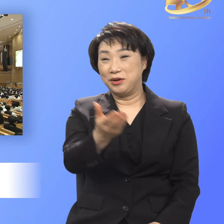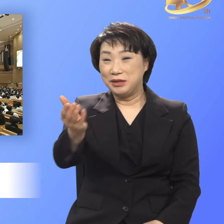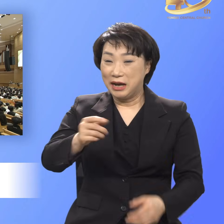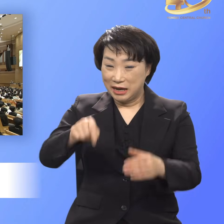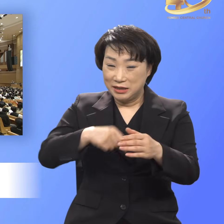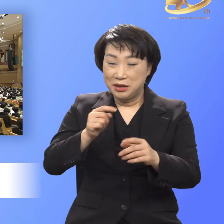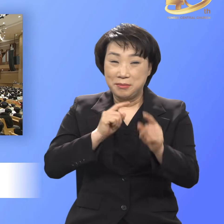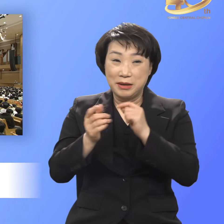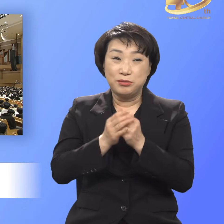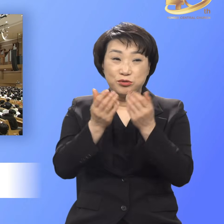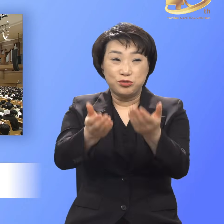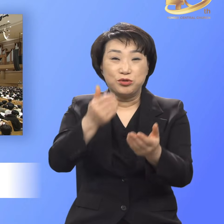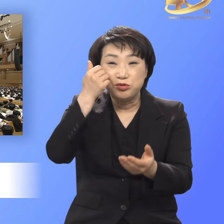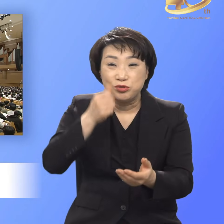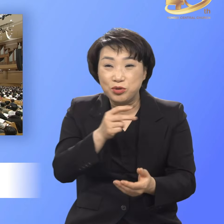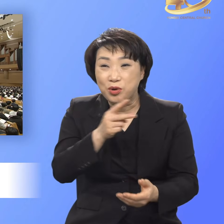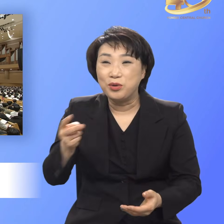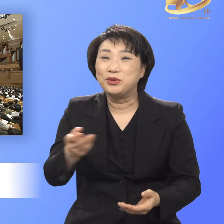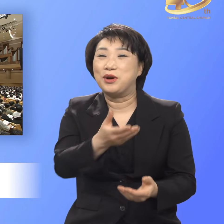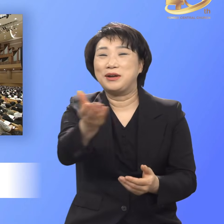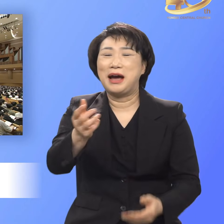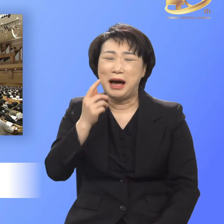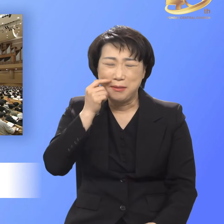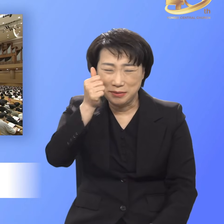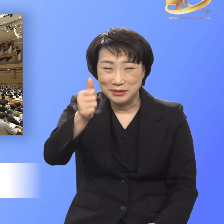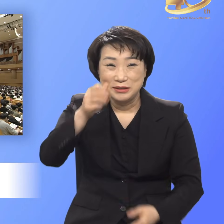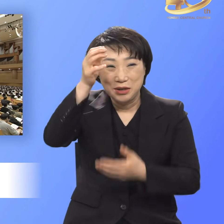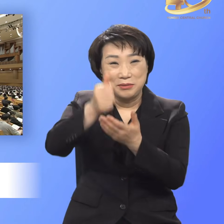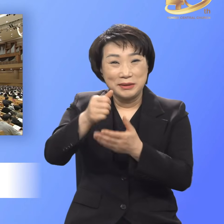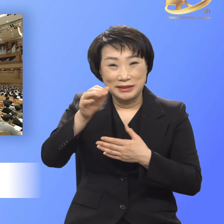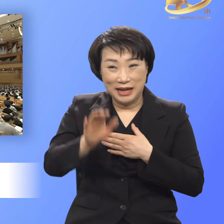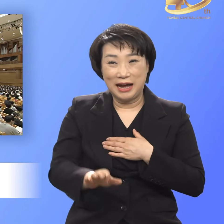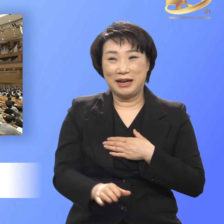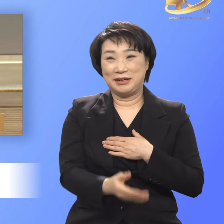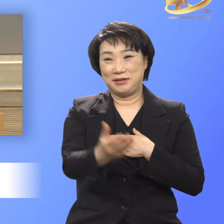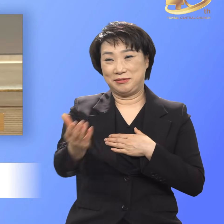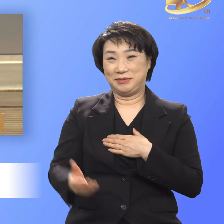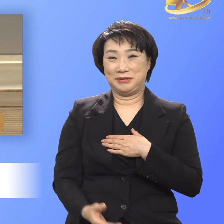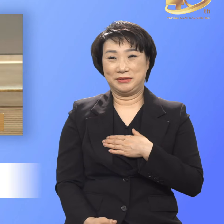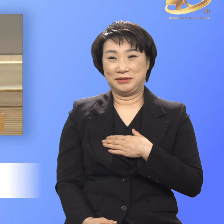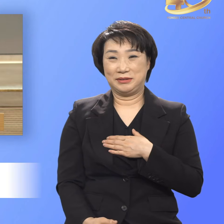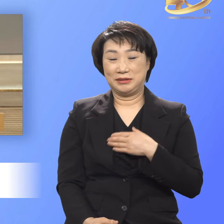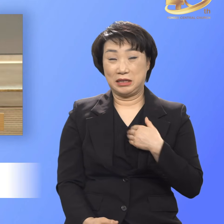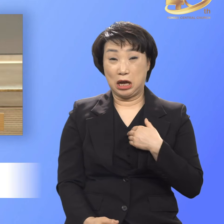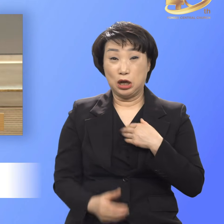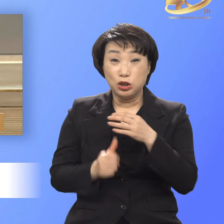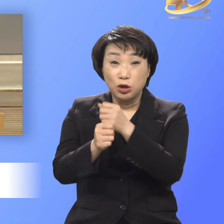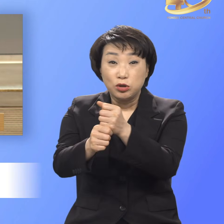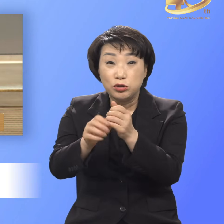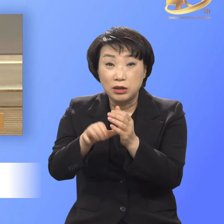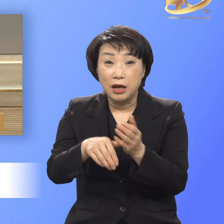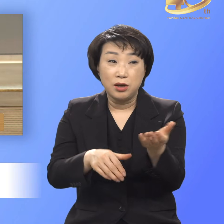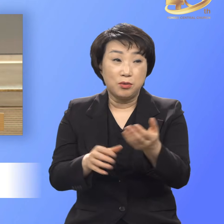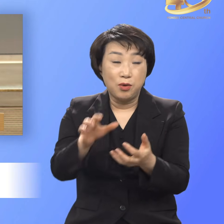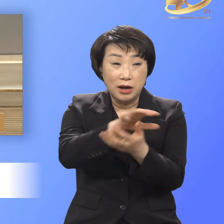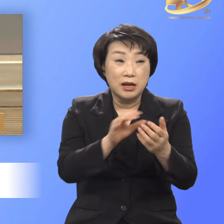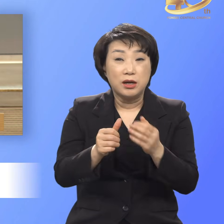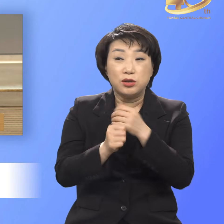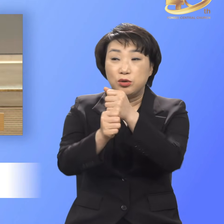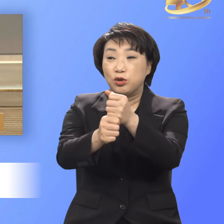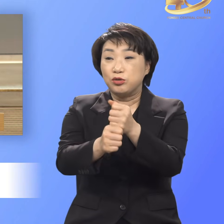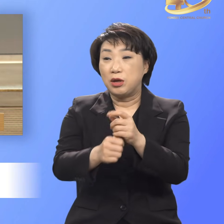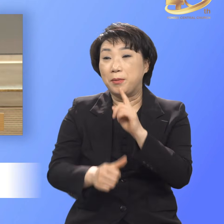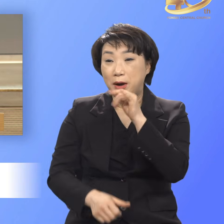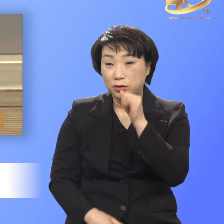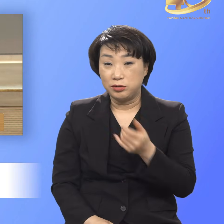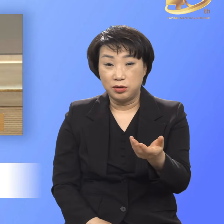속에서 말씀하시는 자 곧 너희 아버지의 성령이시니라. 자, 너를 넘겨줄 때 여기 환난에 넘겨주겠다면